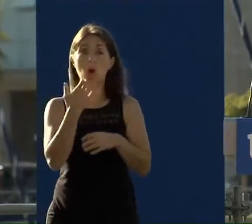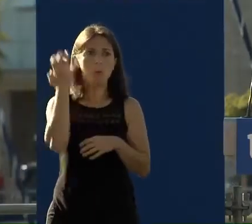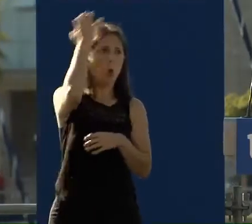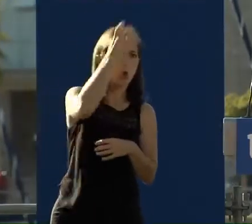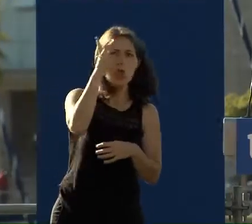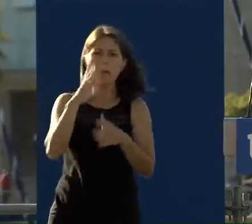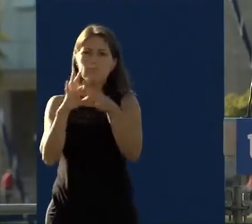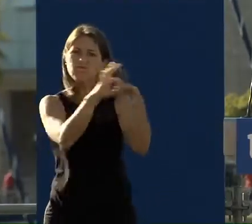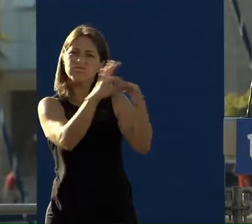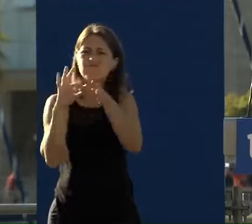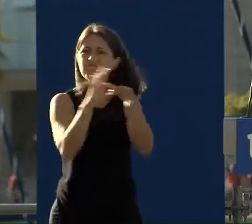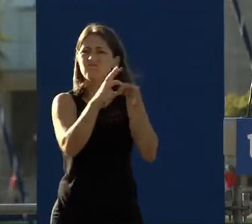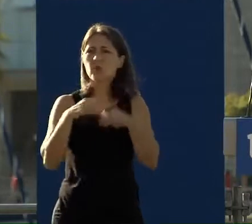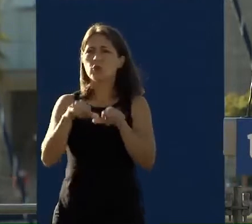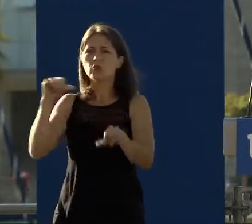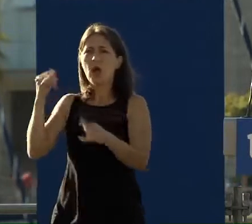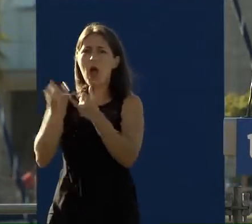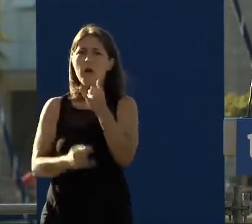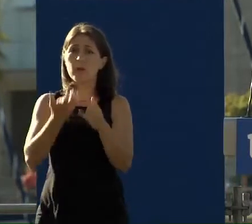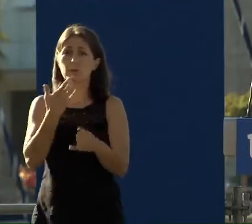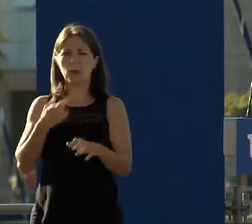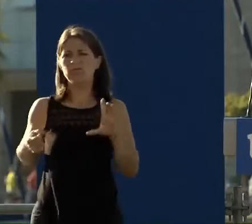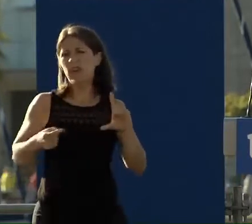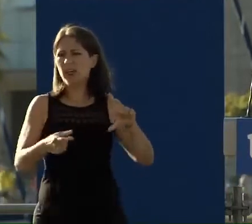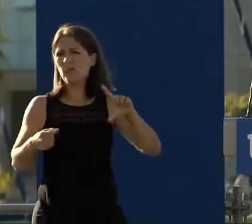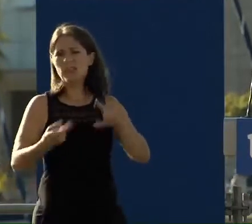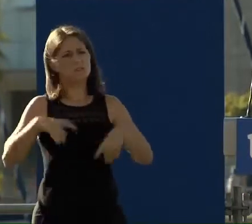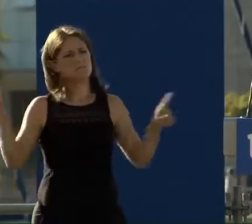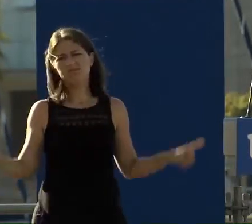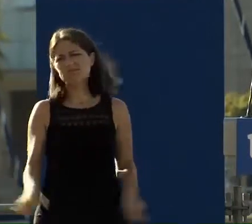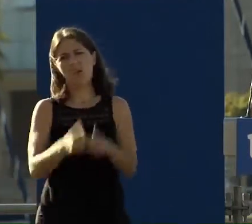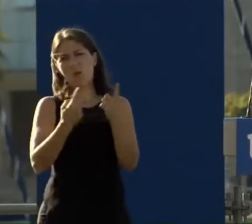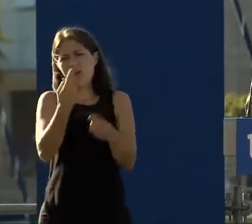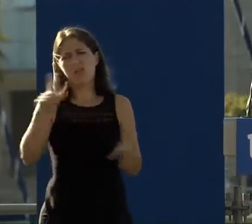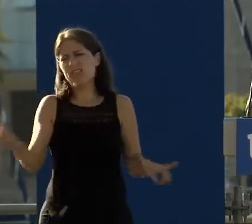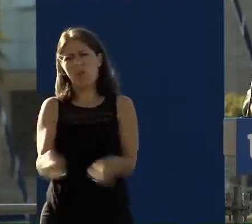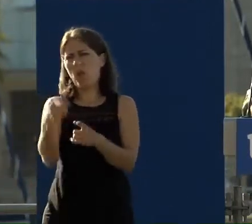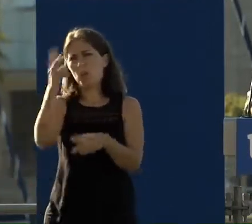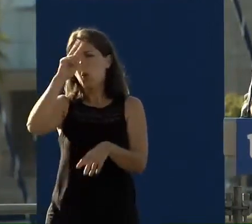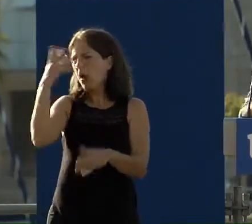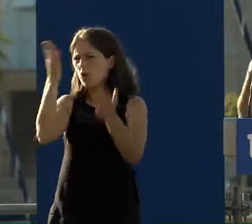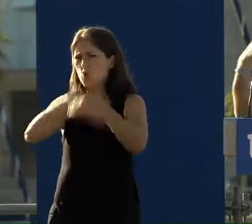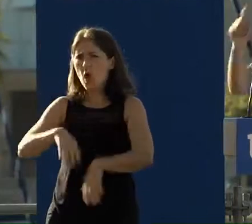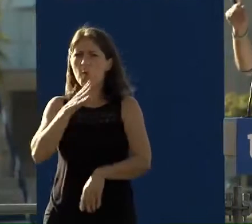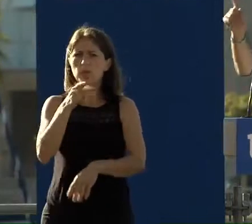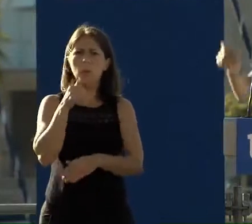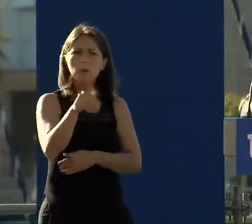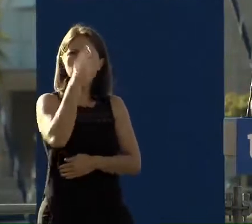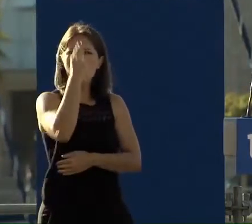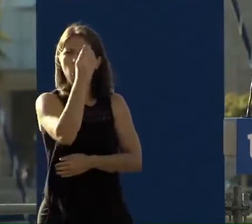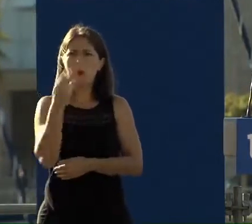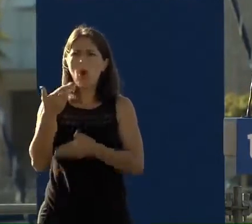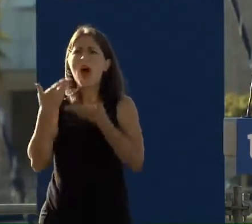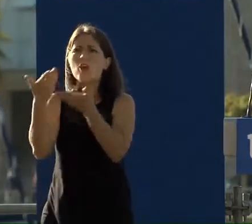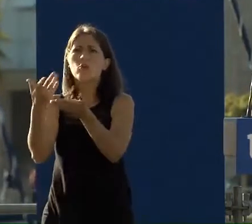Vigo, unidos como estivemos por un penalti, por 2 penaltis. Pero non vos preocupedes, porque este domingo, coa nosa axuda, coa vosa